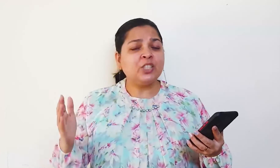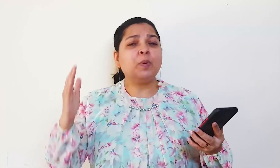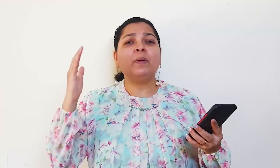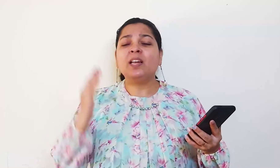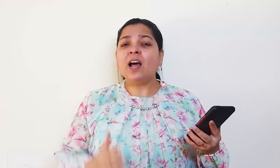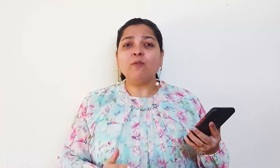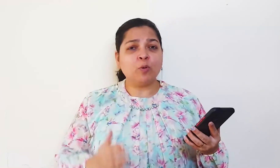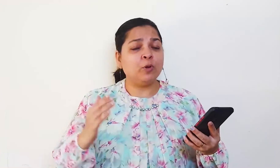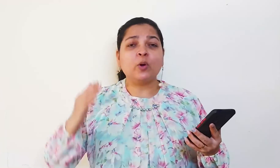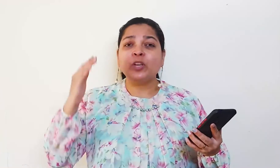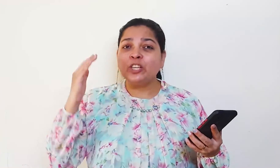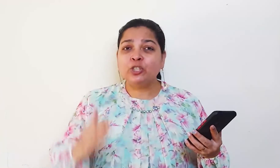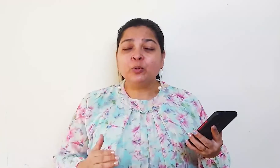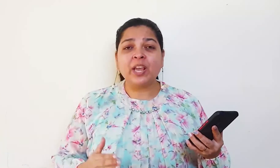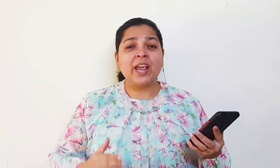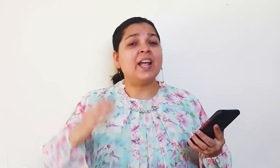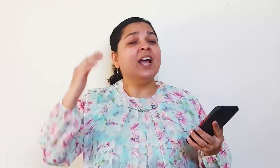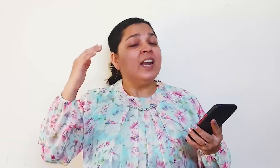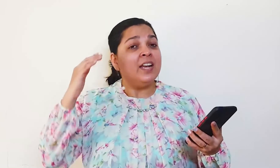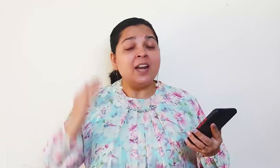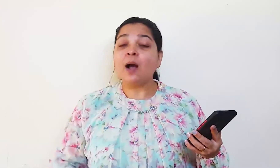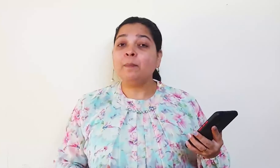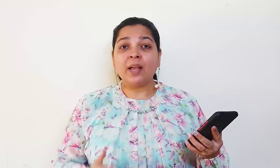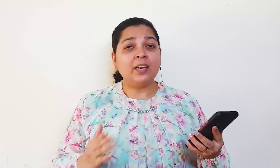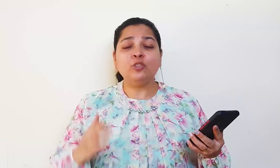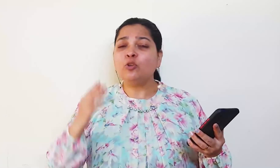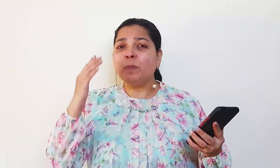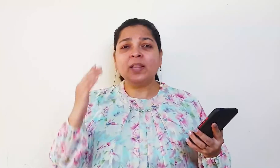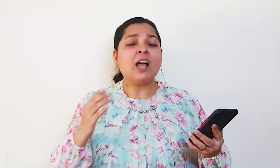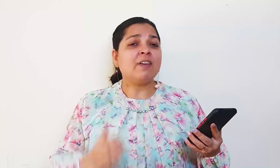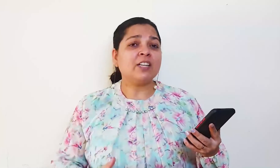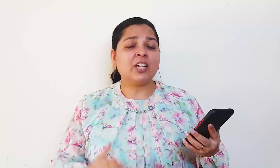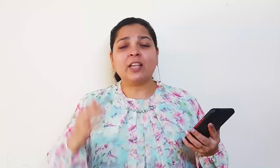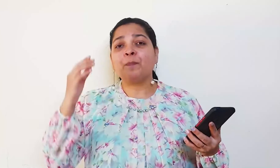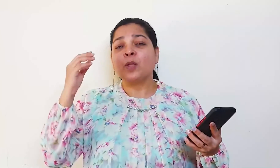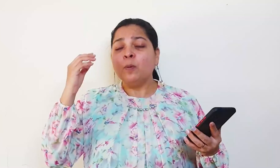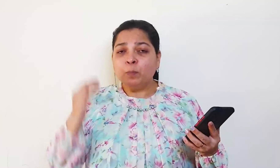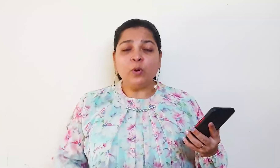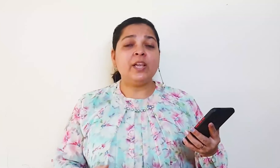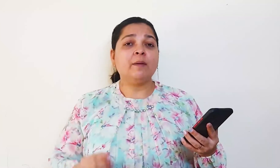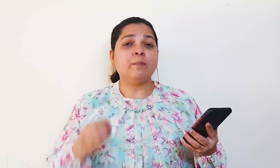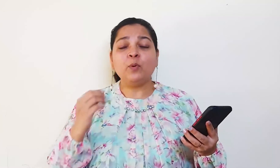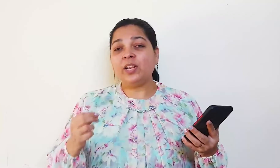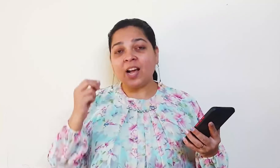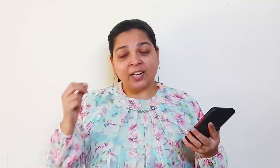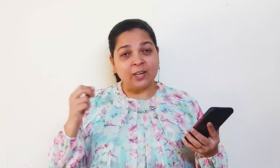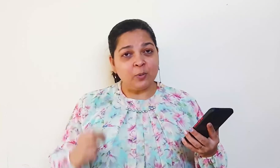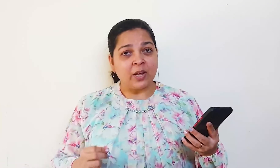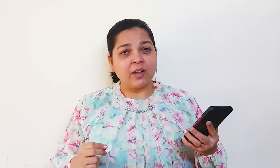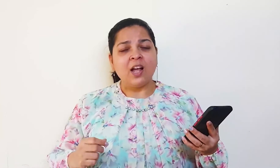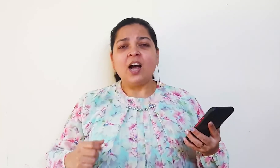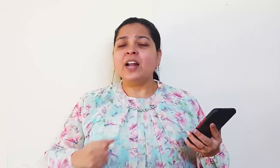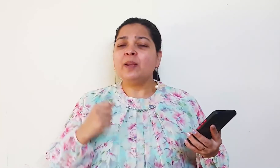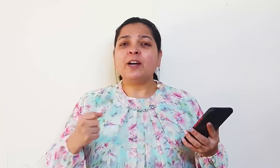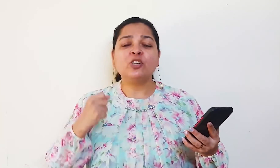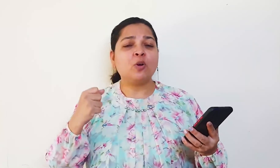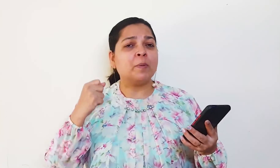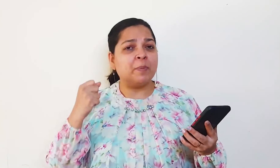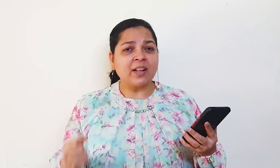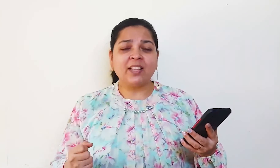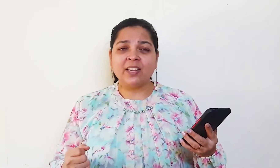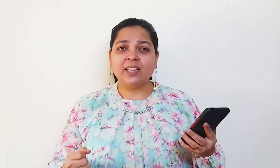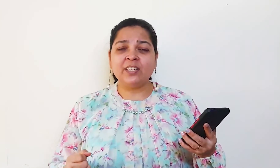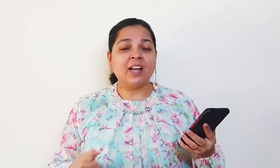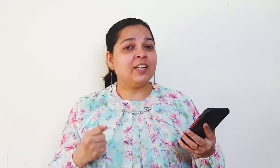कुरामा बोल्नुहोस् अन्य भाषामा प्रार्थना गर्नुहोस् र जुन परिस्थिति छ त्यो परिस्थितिमा सम्बन्धित वचनहरू